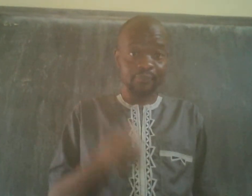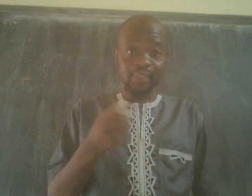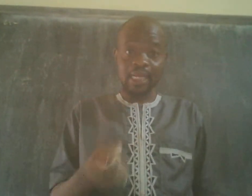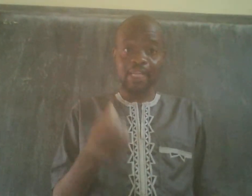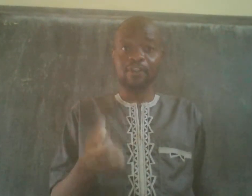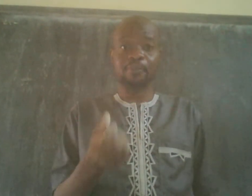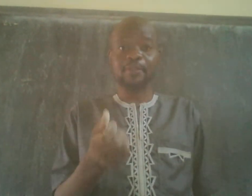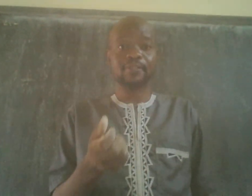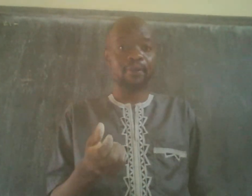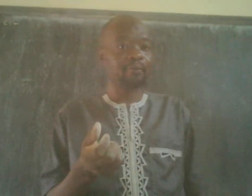En effet, le ministre, non,